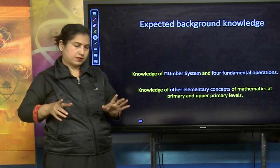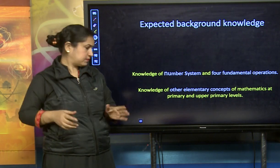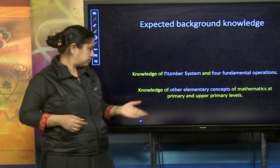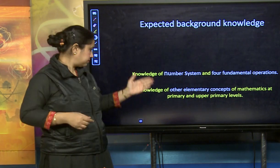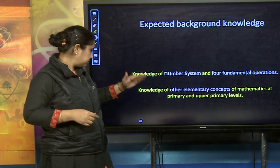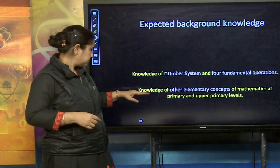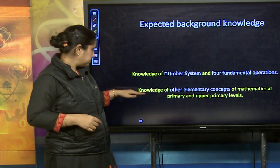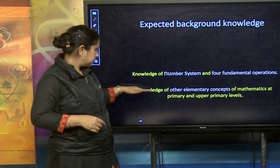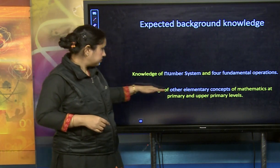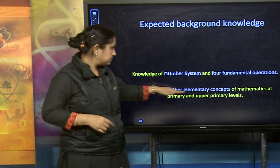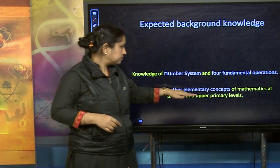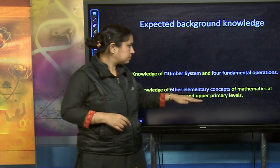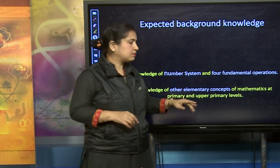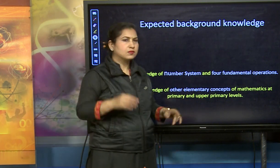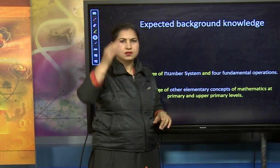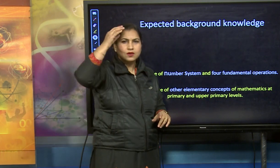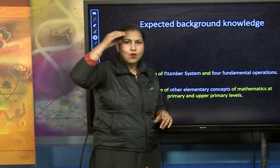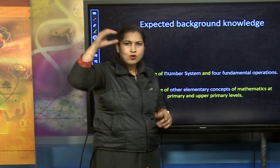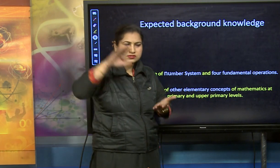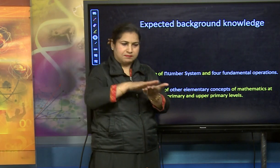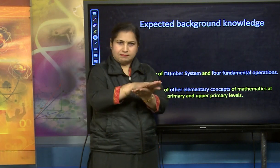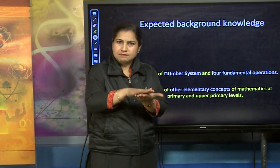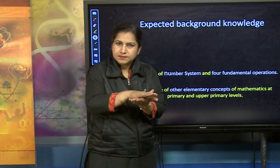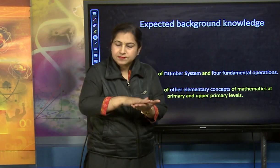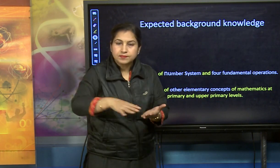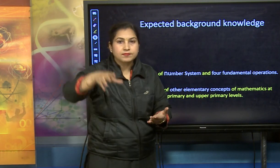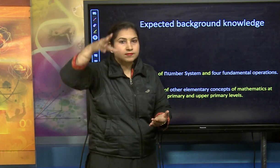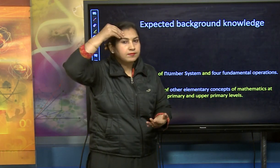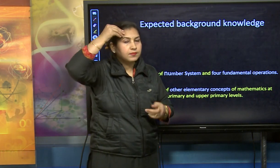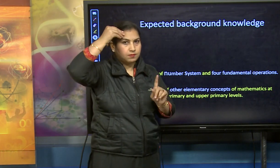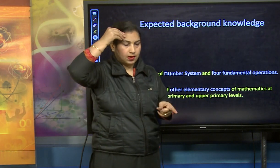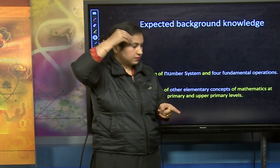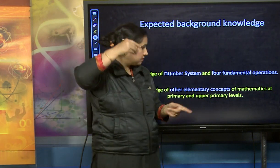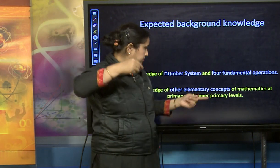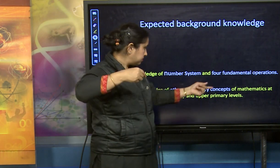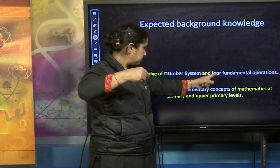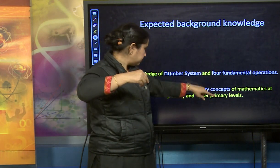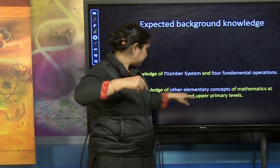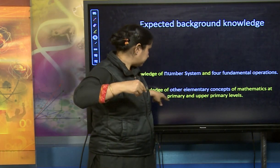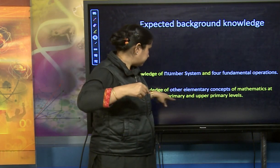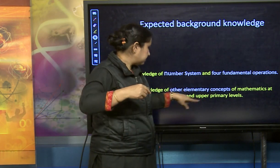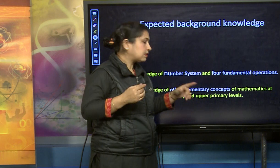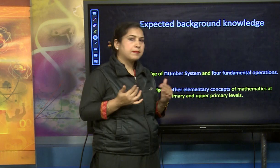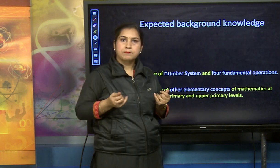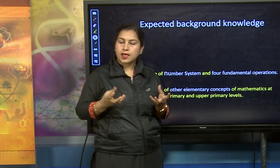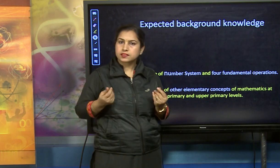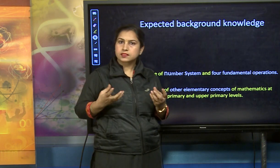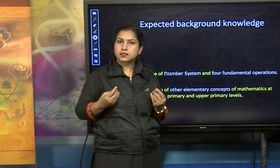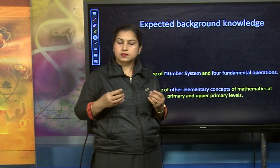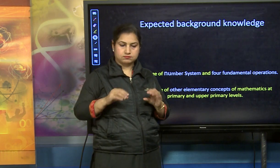होना चाहिए और बाकी एलिमेंट्री कौन से टिप्स जो भी मैथ के आपने प्राइमरी और अपर प्राइमरी लेवल पर पड़े